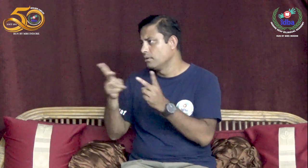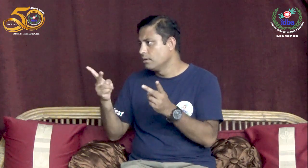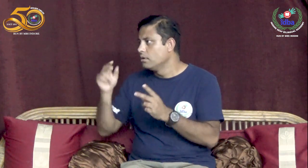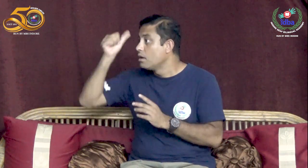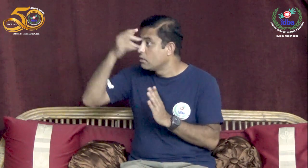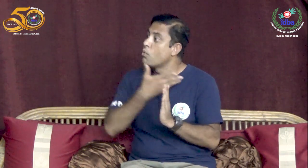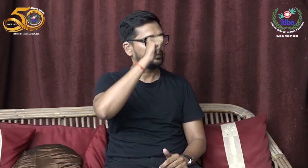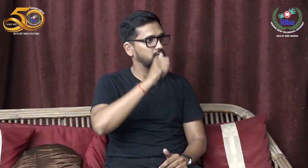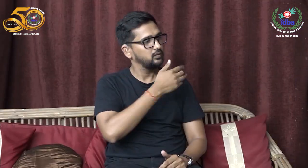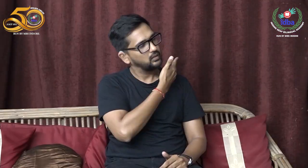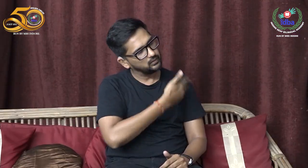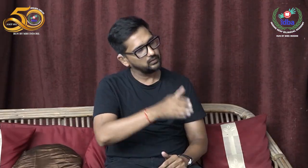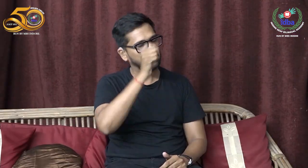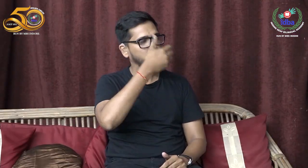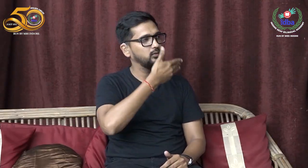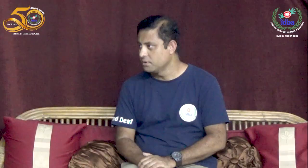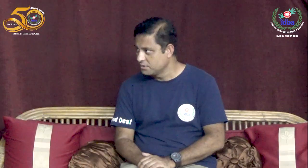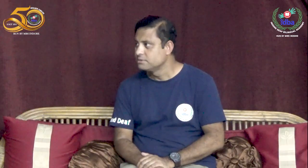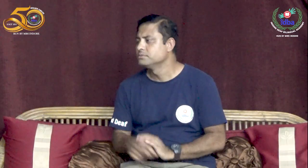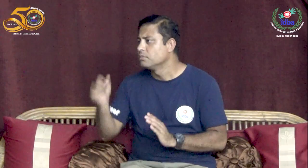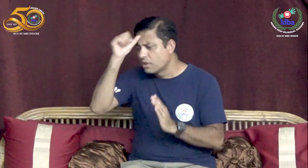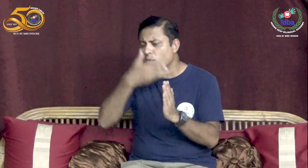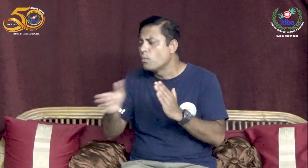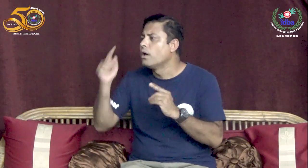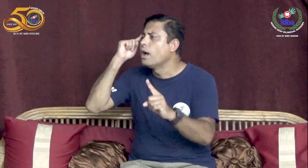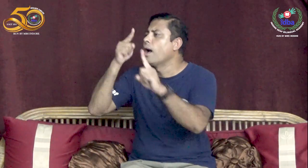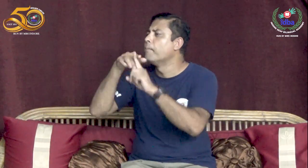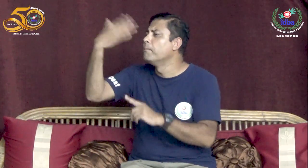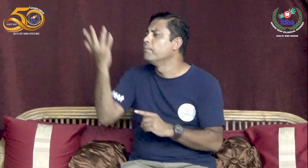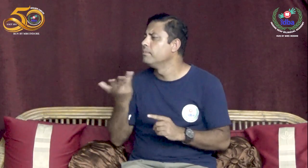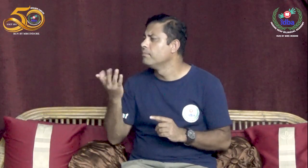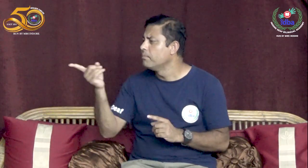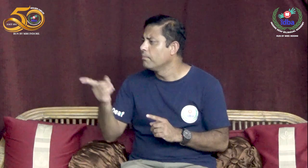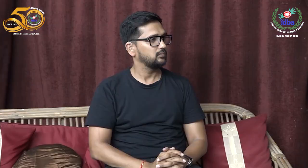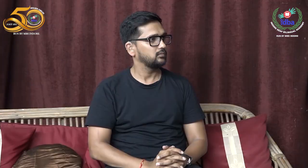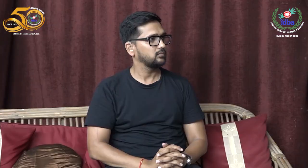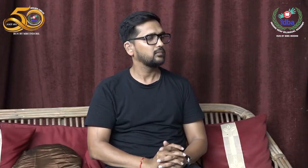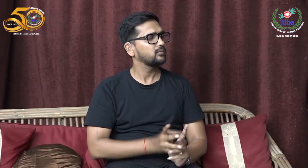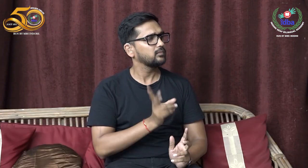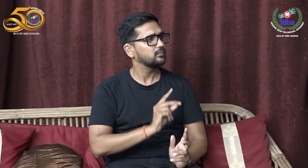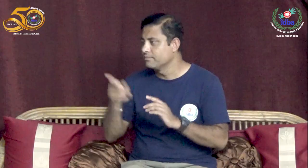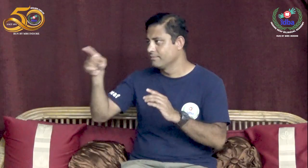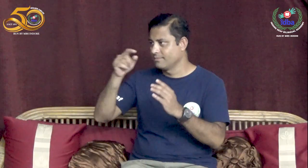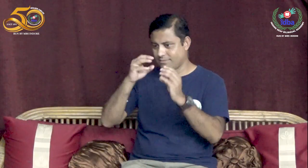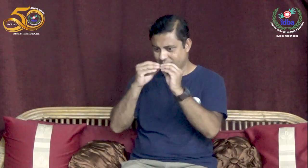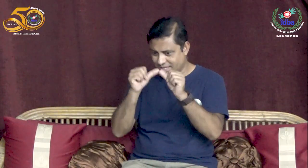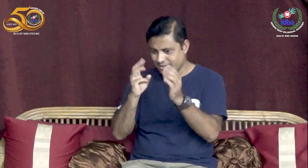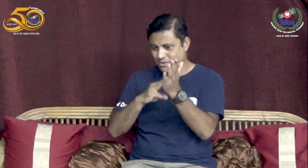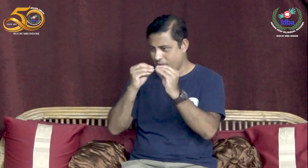से किया, हिंदी मीडियम से सब कुछ? जी हाँ, मैंने सब कुछ हिंदी मीडियम से ही तो किया। आपका एम क्या था आगे? जैसे आपने